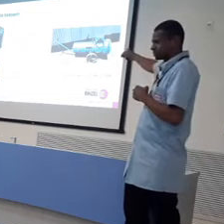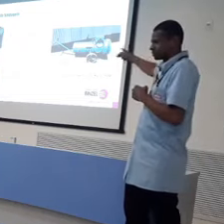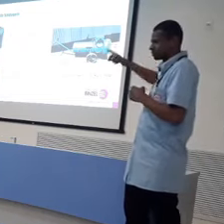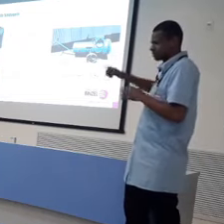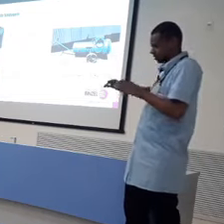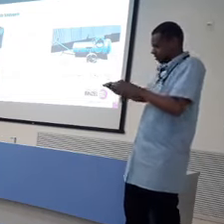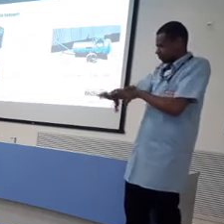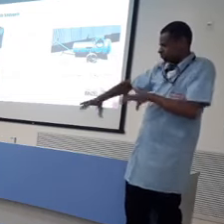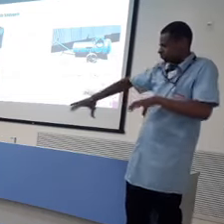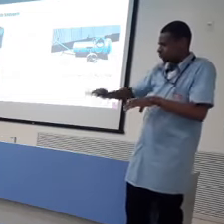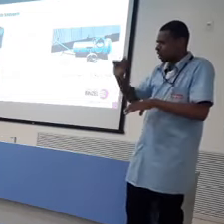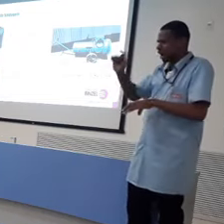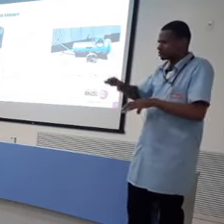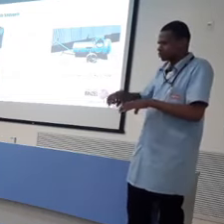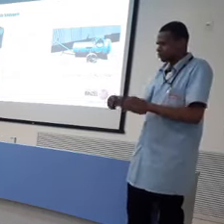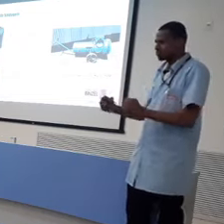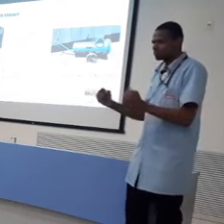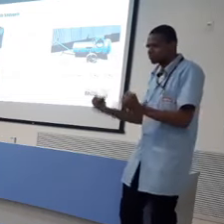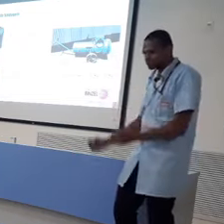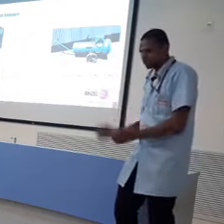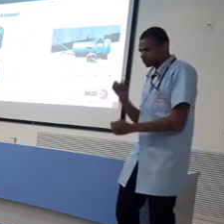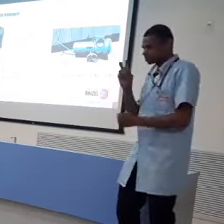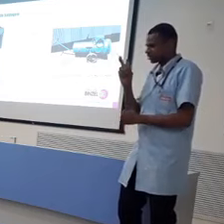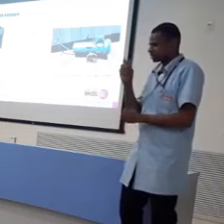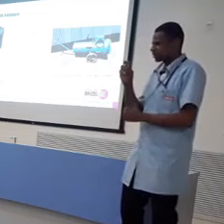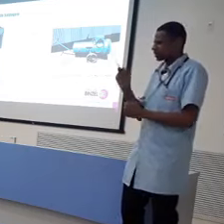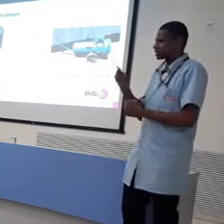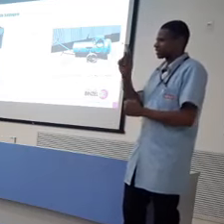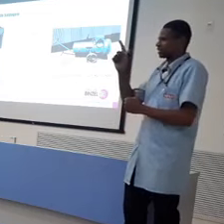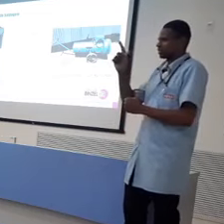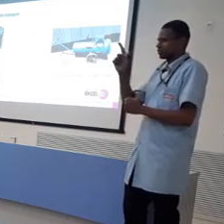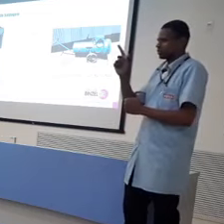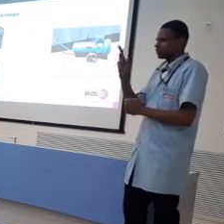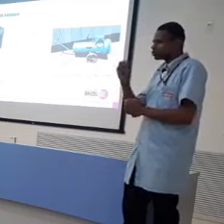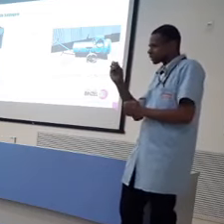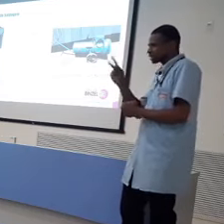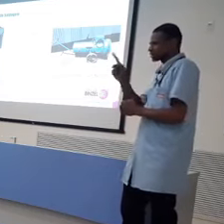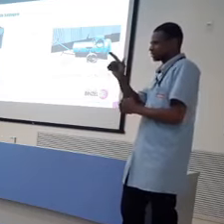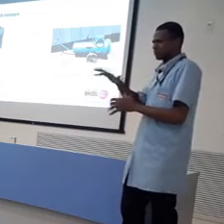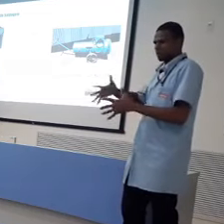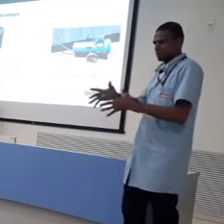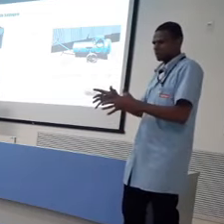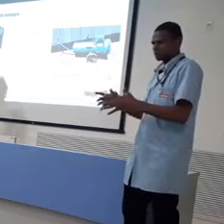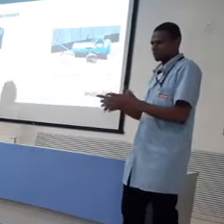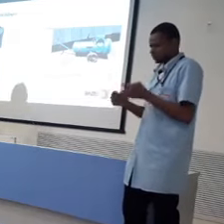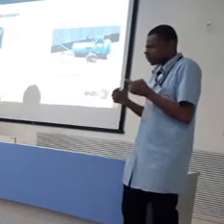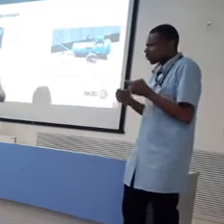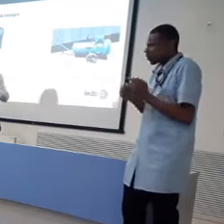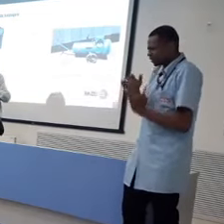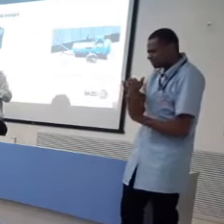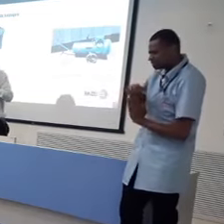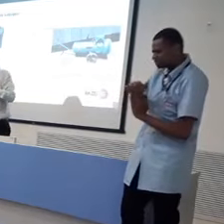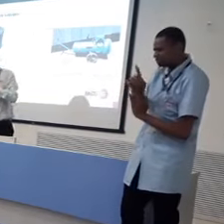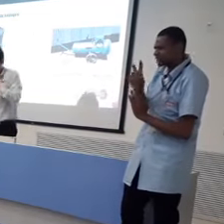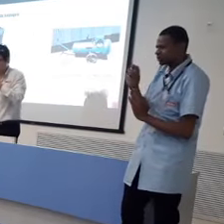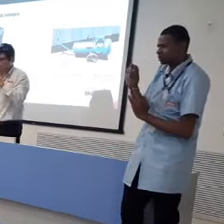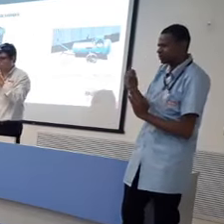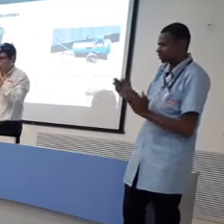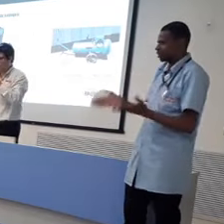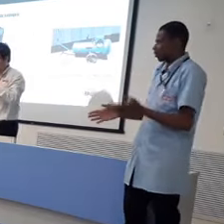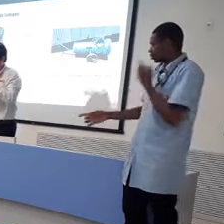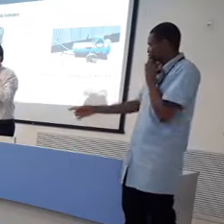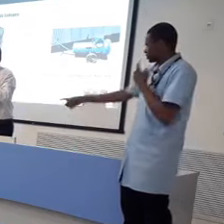quilos e dava 150 amperes de potência. Dá uma olhada com essa máquina aqui que está hoje, ó,